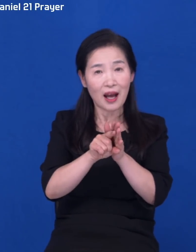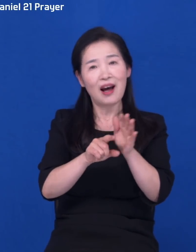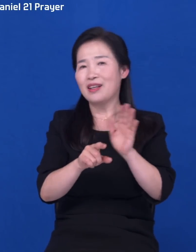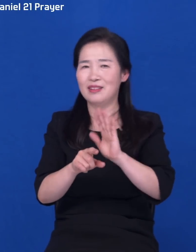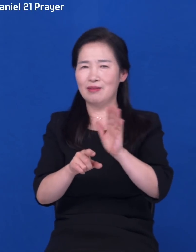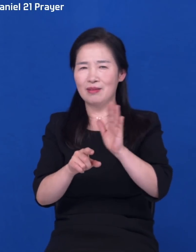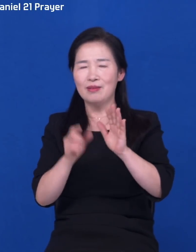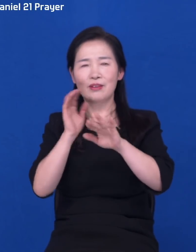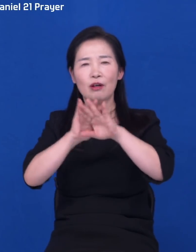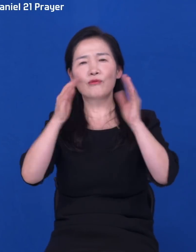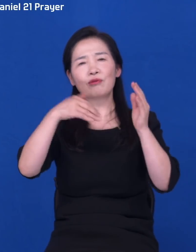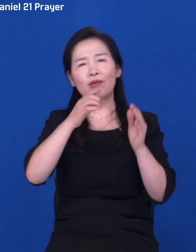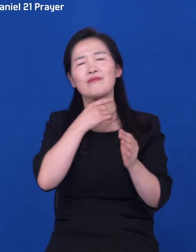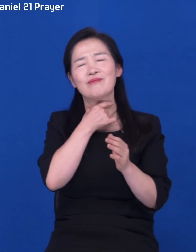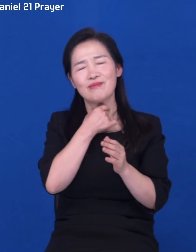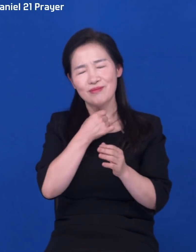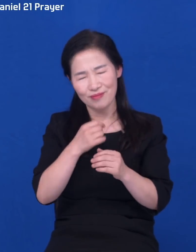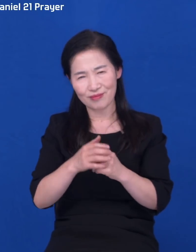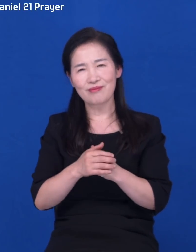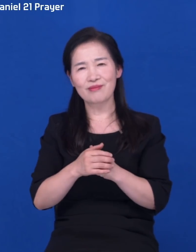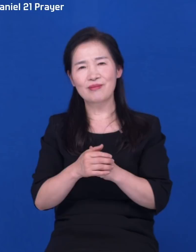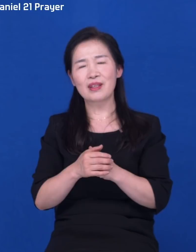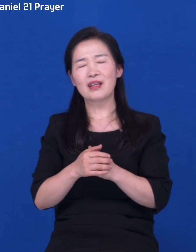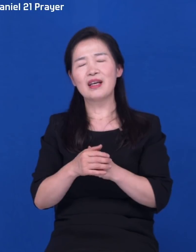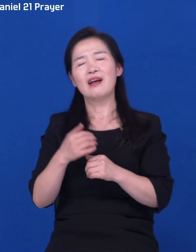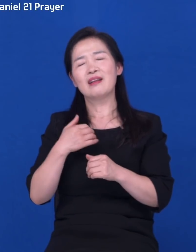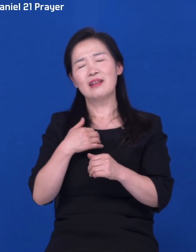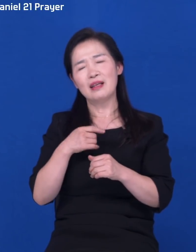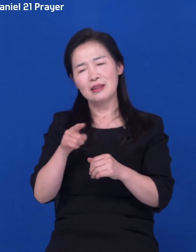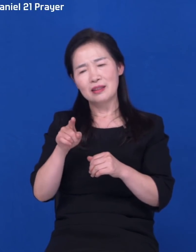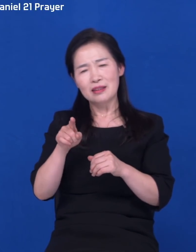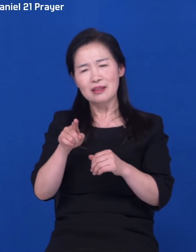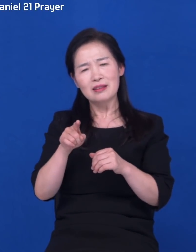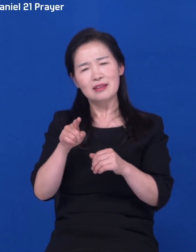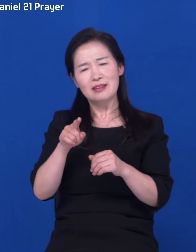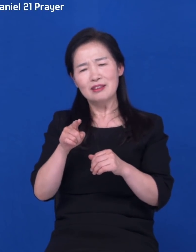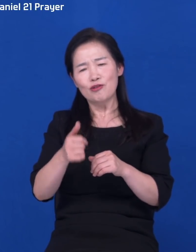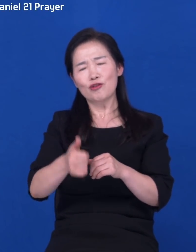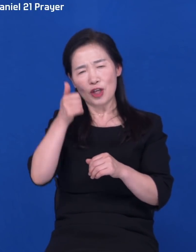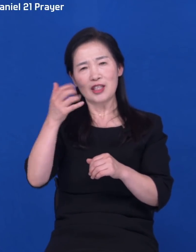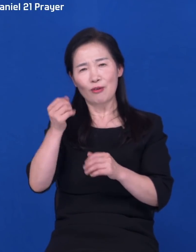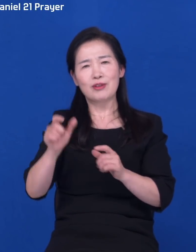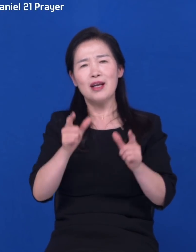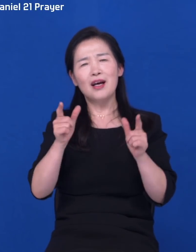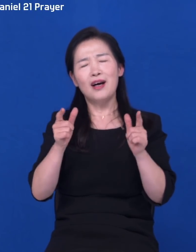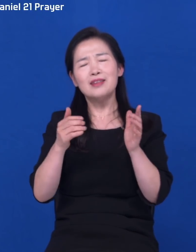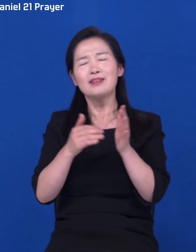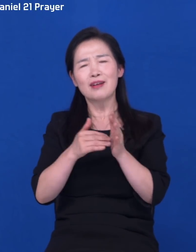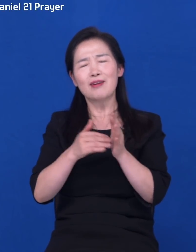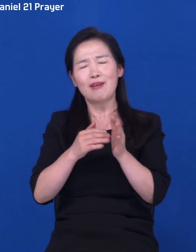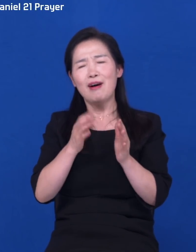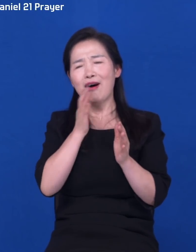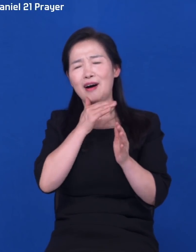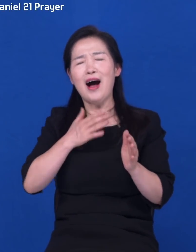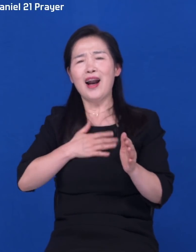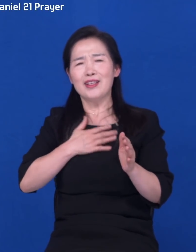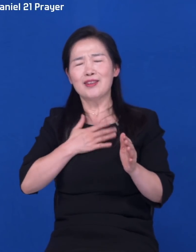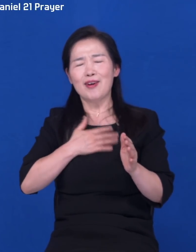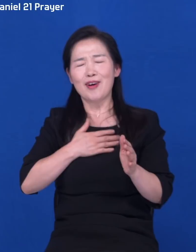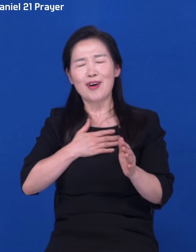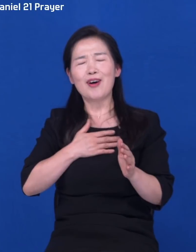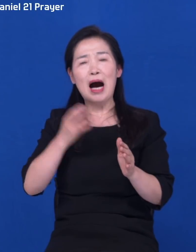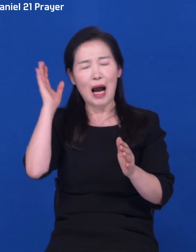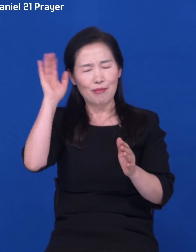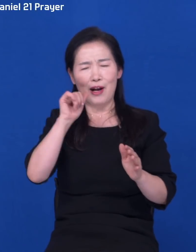그래서 그 자리에서 내가 주인이었어요. 정말 몰라서 그랬어요. 이제 알았으니까 절대 주인 되지 않을게요. 예수님,